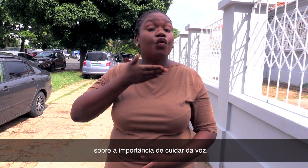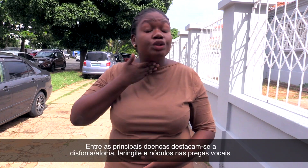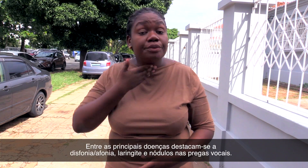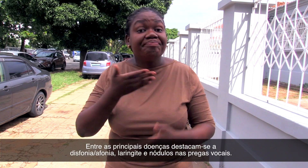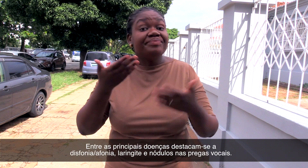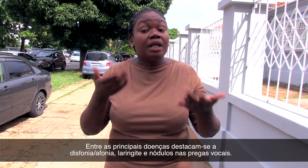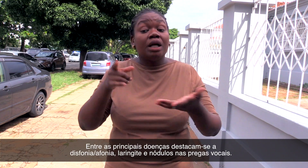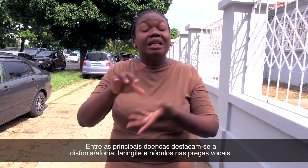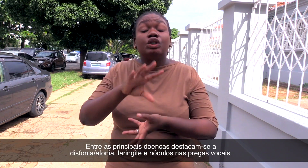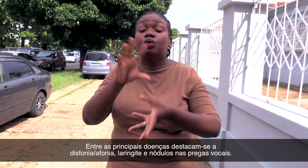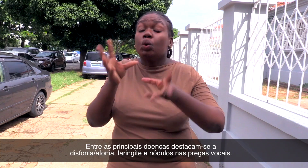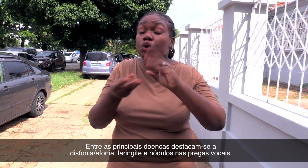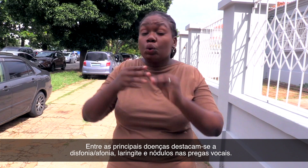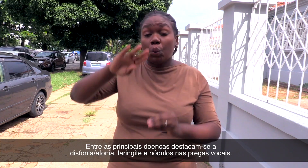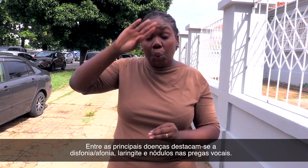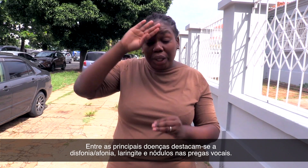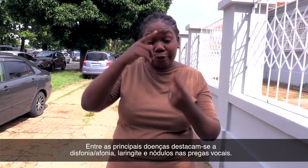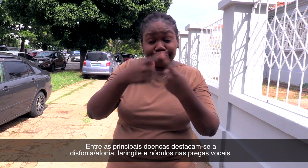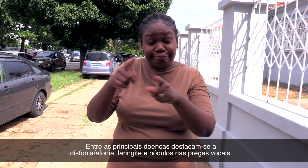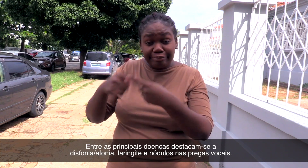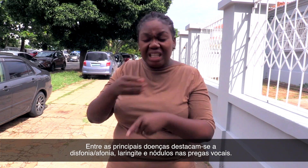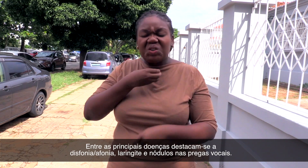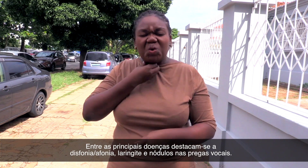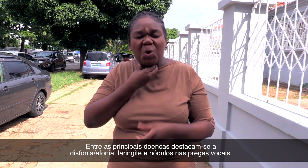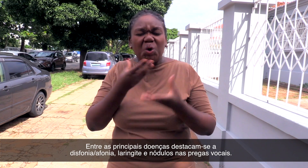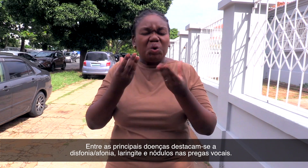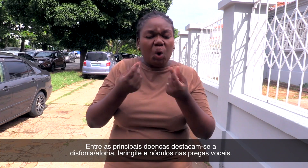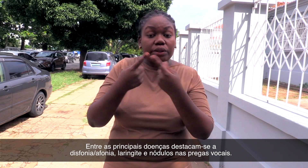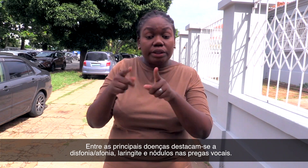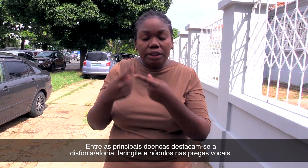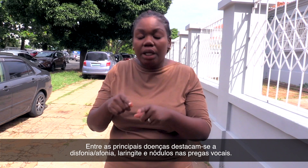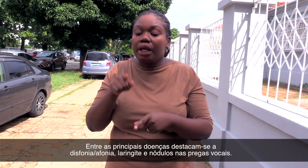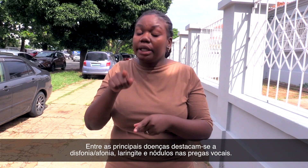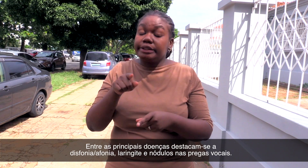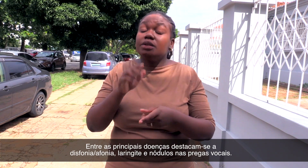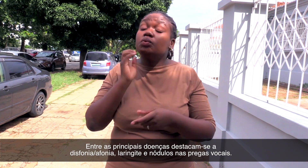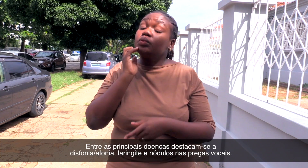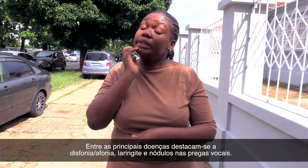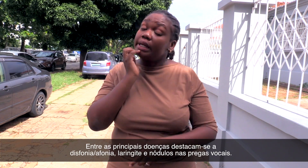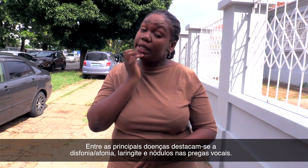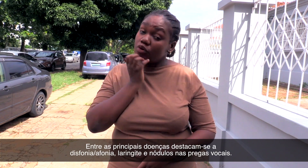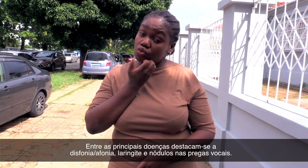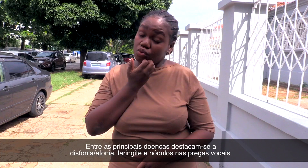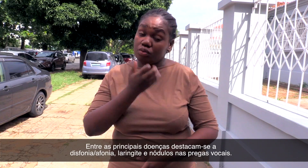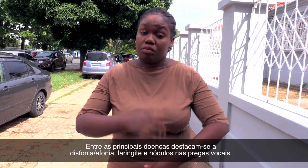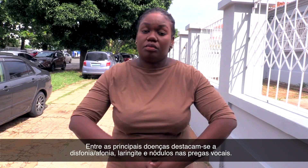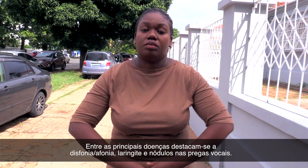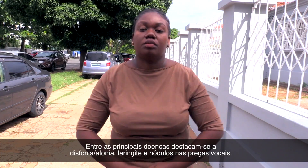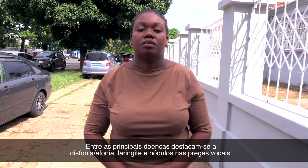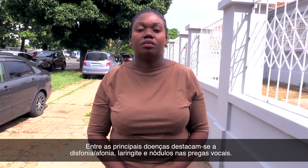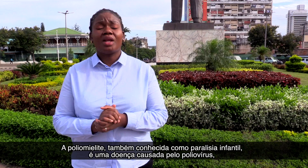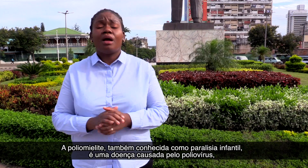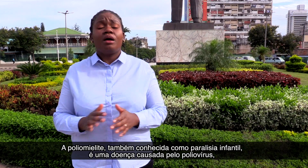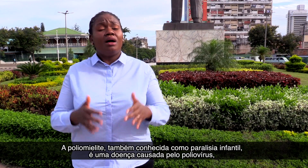voz. Entre as principais doenças, destacam-se a disfonia, afonia, laringite e nódulos nas pregas